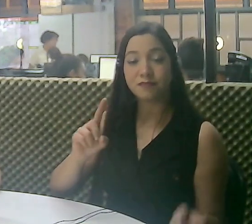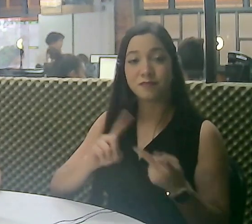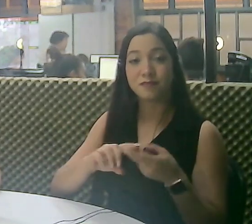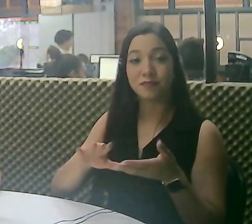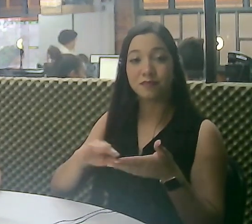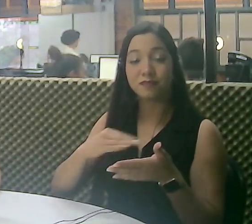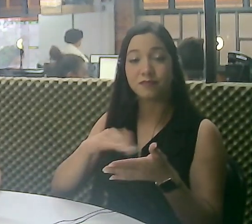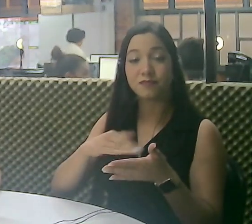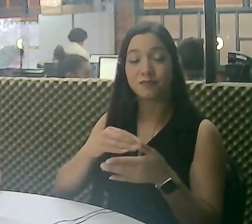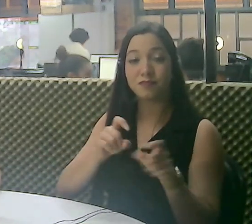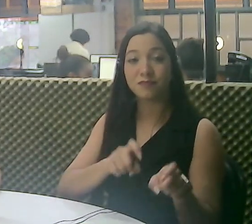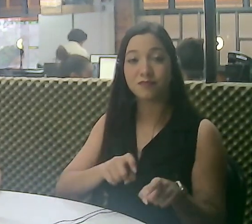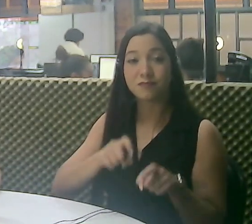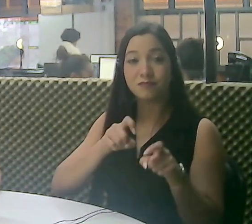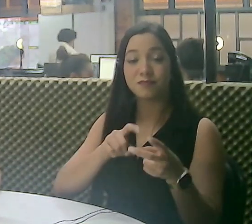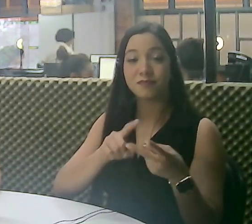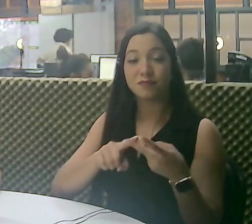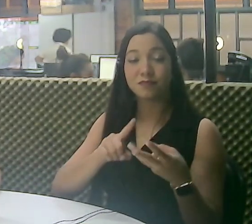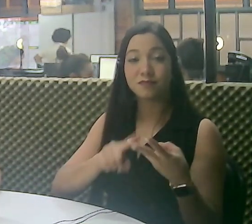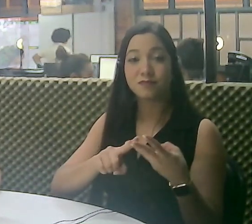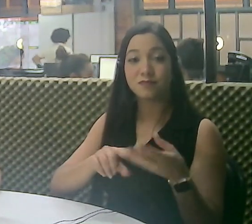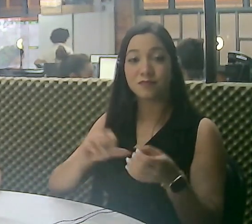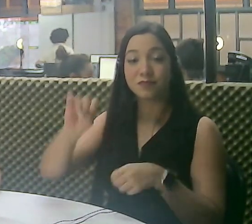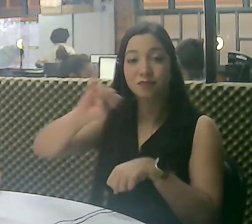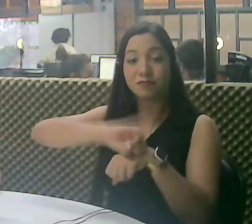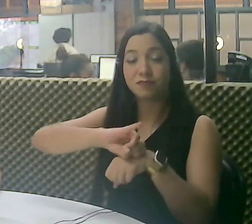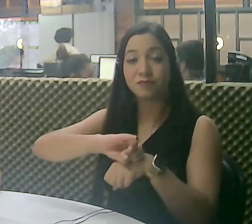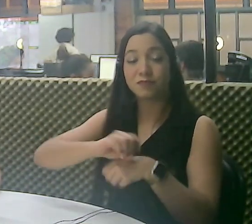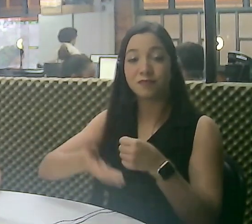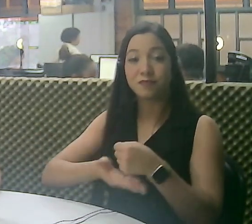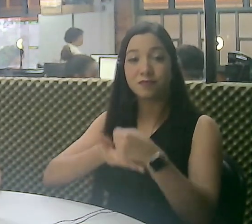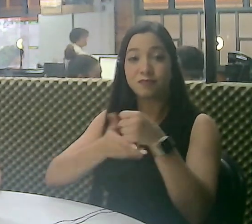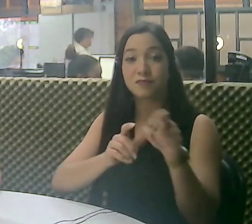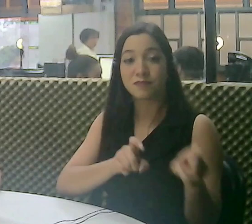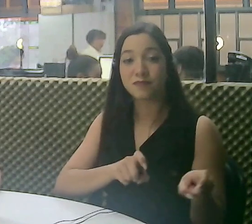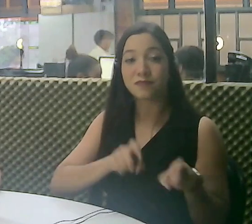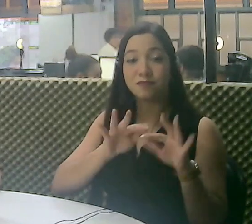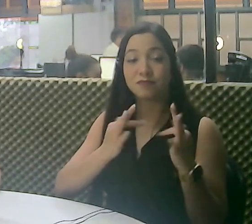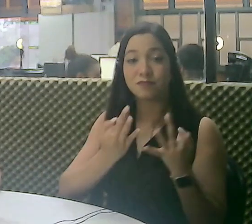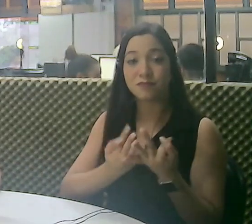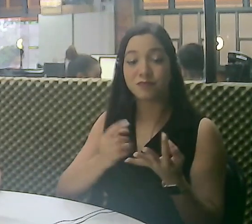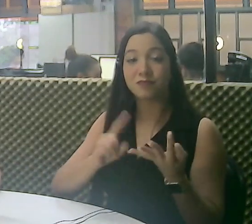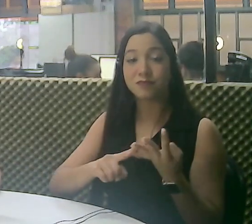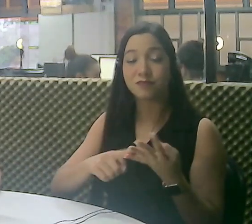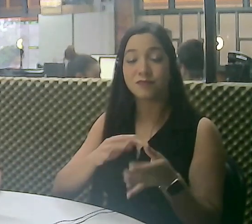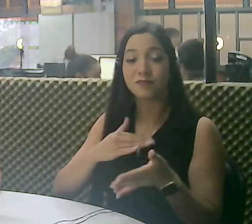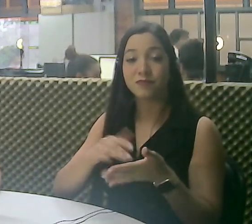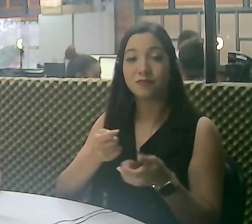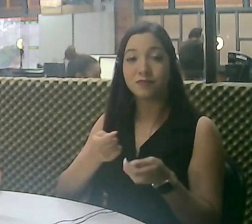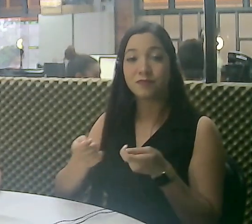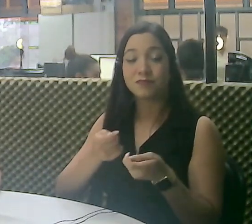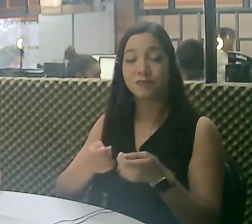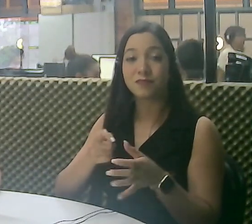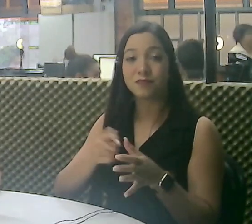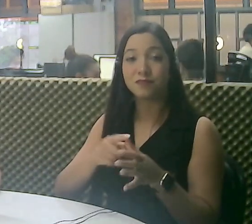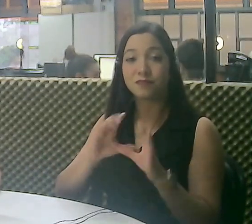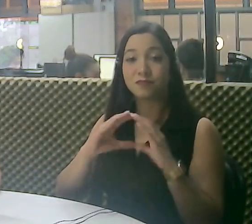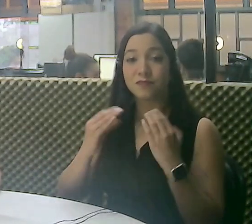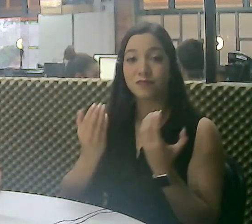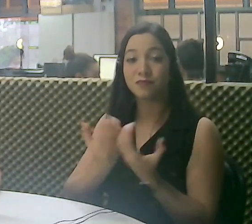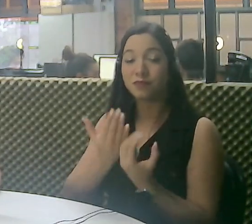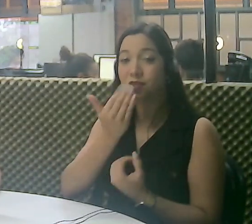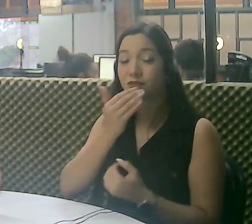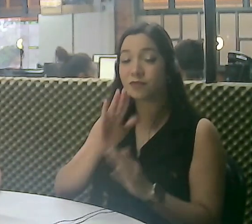de Agronegócios, a Central de Apoio à Agricultura Familiar, a Secretaria de Administração, o Conselho de